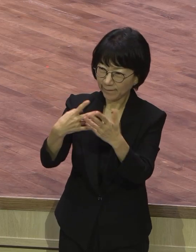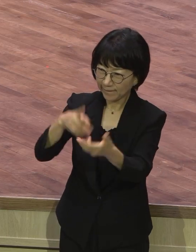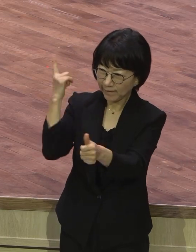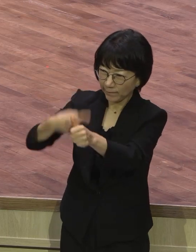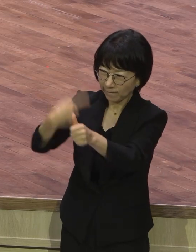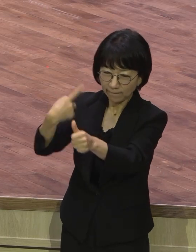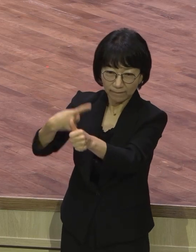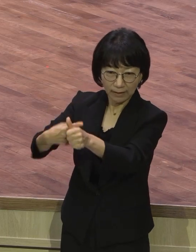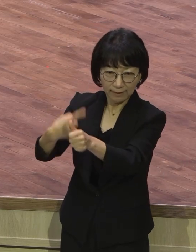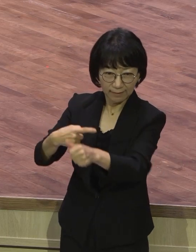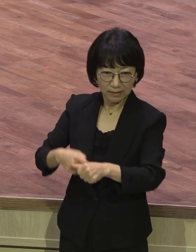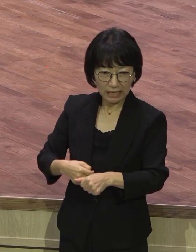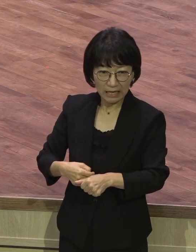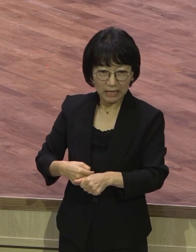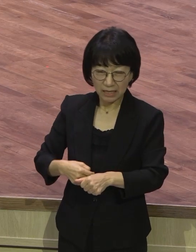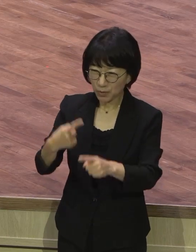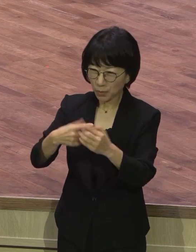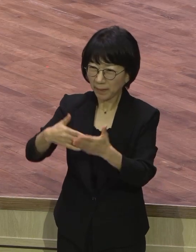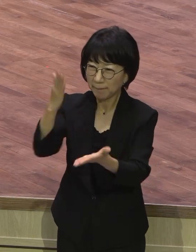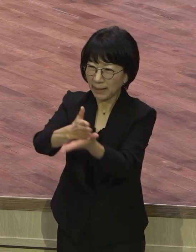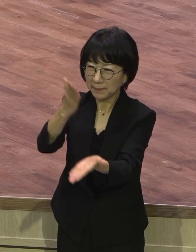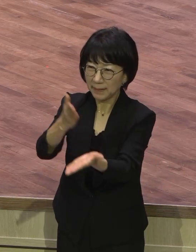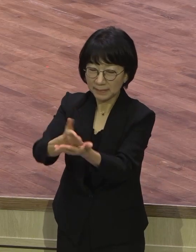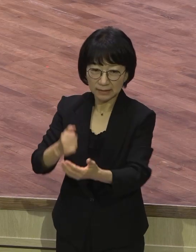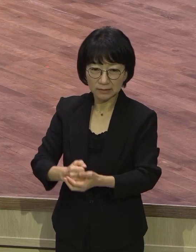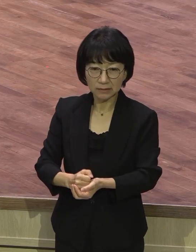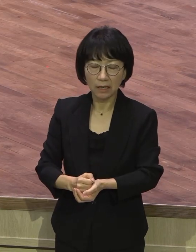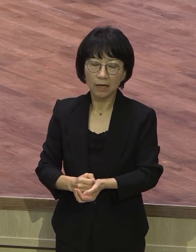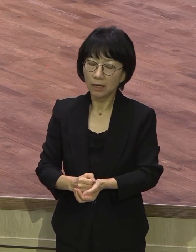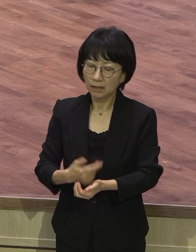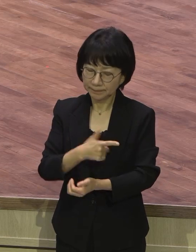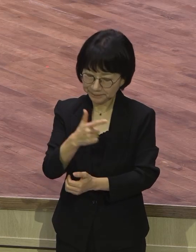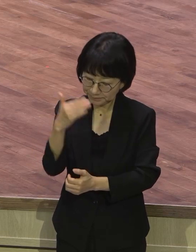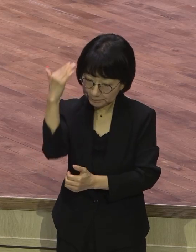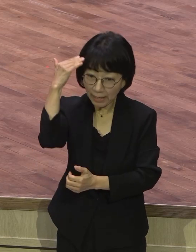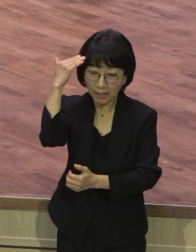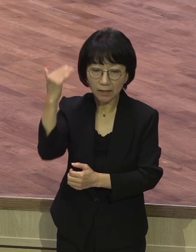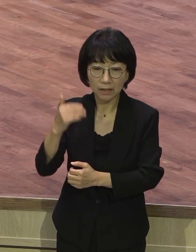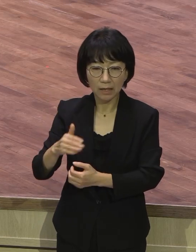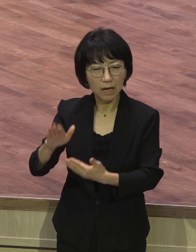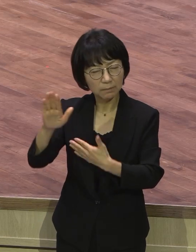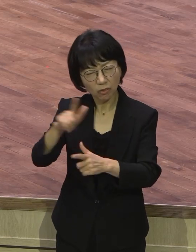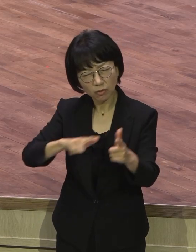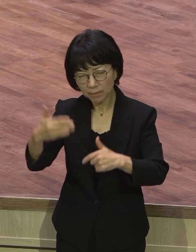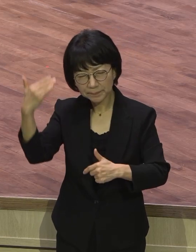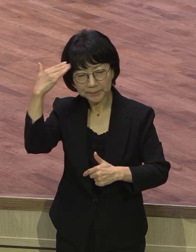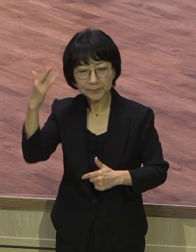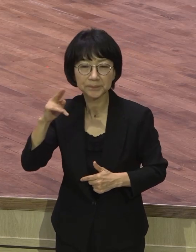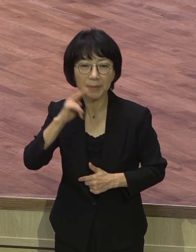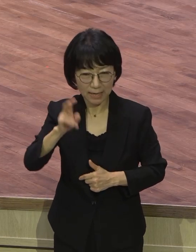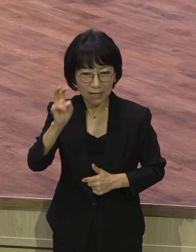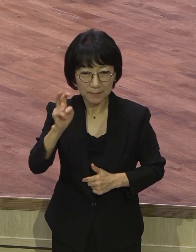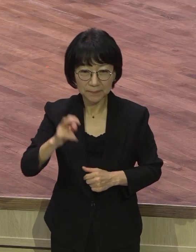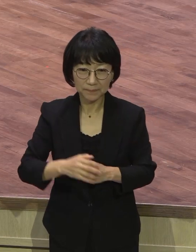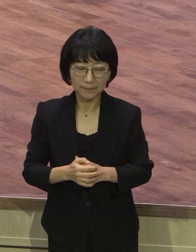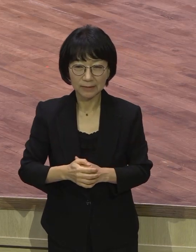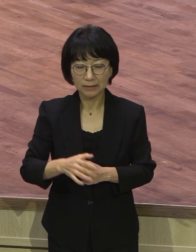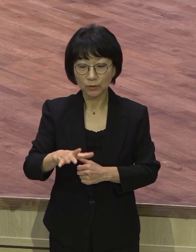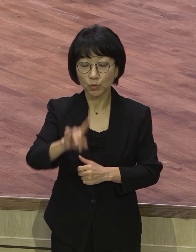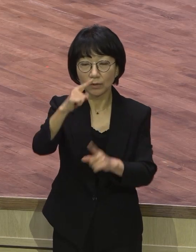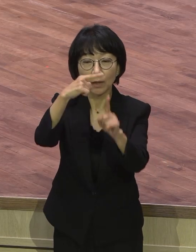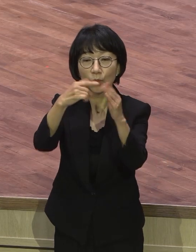아예 근처도 못 가더라도 교회 못 가더라도 계속 여러 가지 앞으로 더 크게 닥칠 거예요. 초대교회는 더